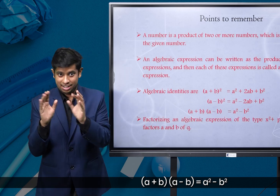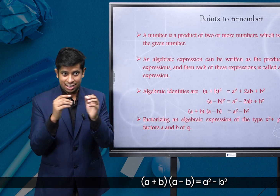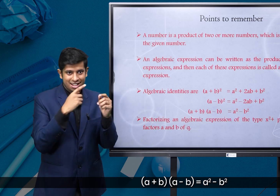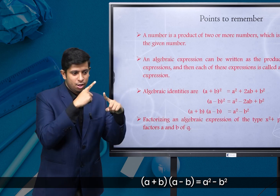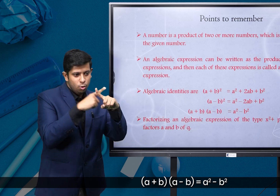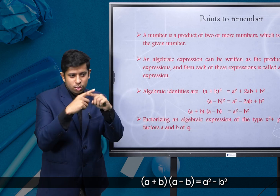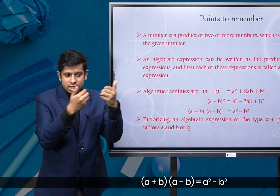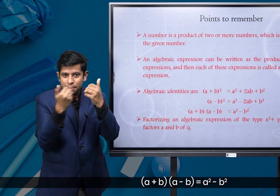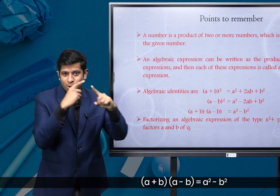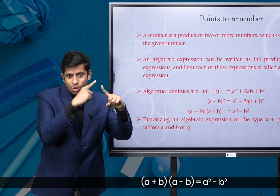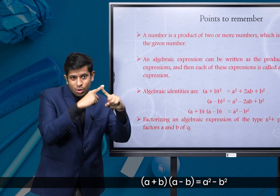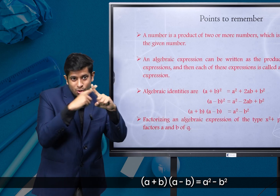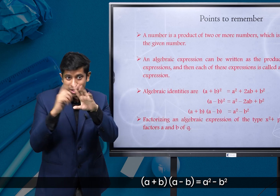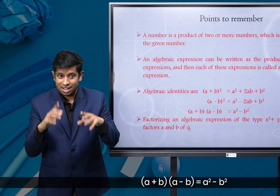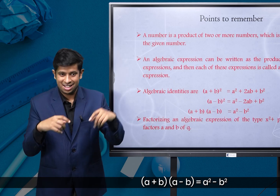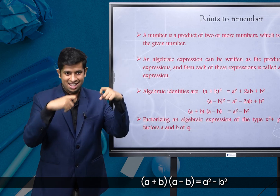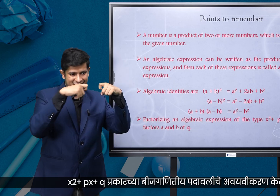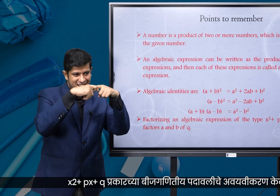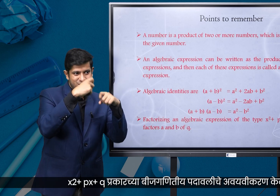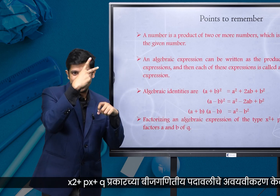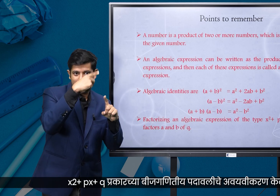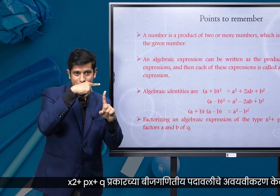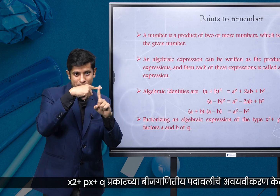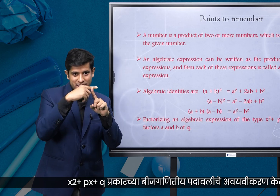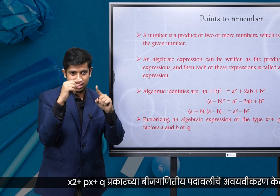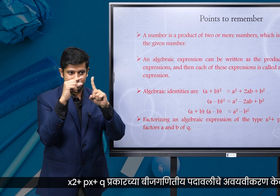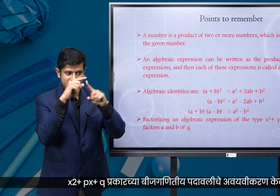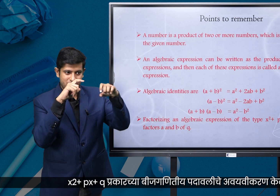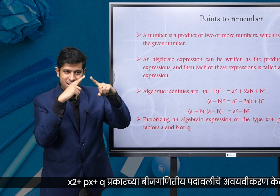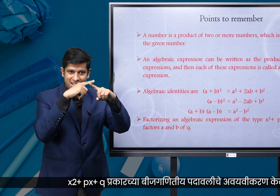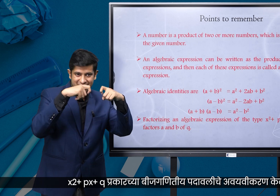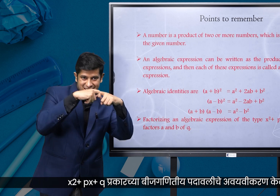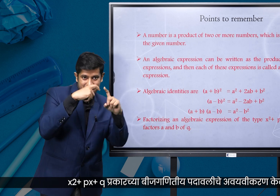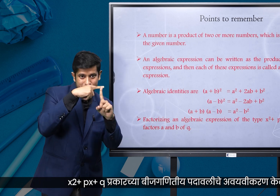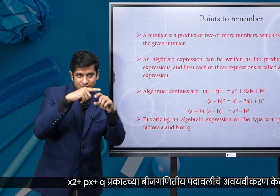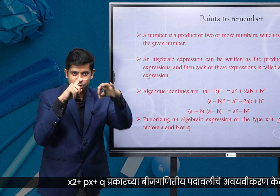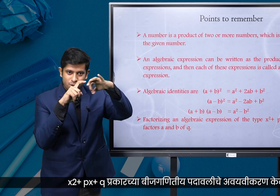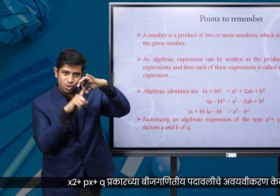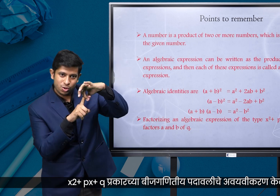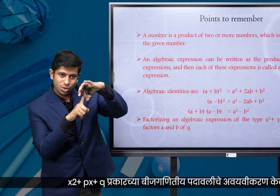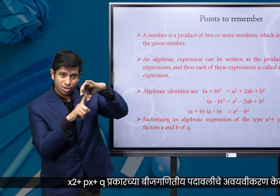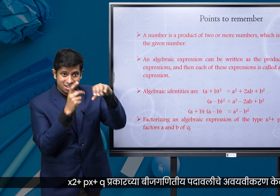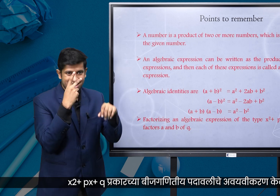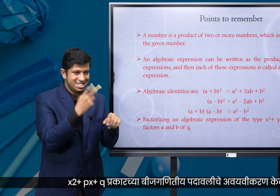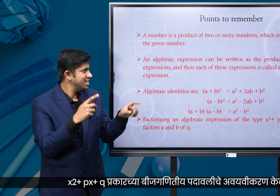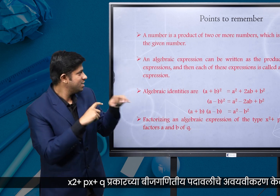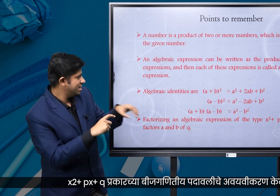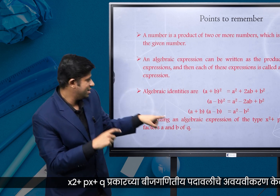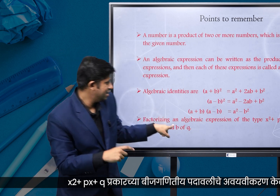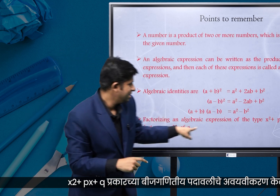b बरोबर a वर्ग वजा b वर्ग. x वर्ग अधिक bx अधिक q प्रकारच्या बीजगणितीय पदावलीचे